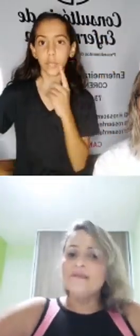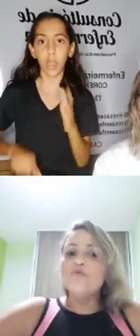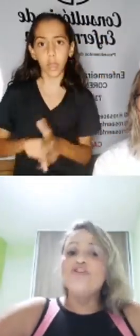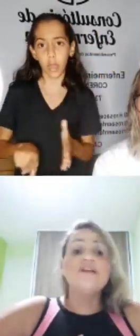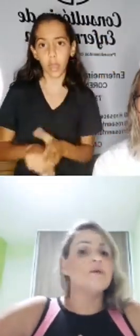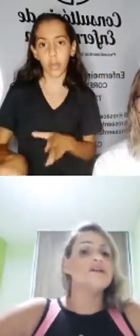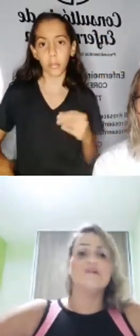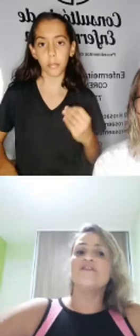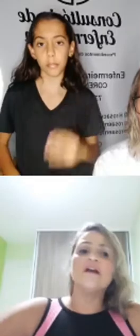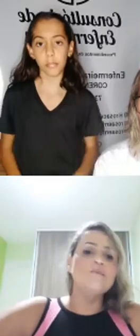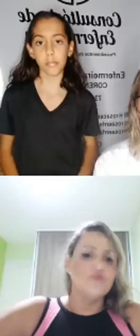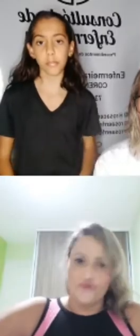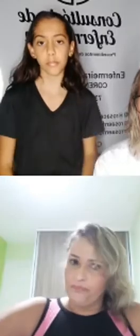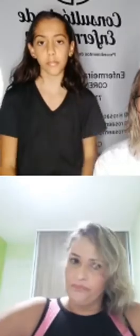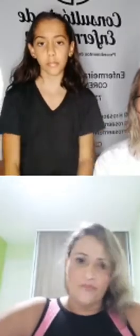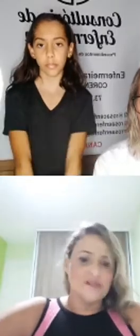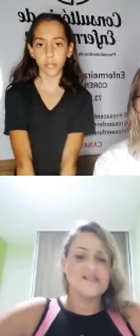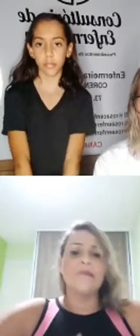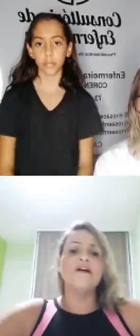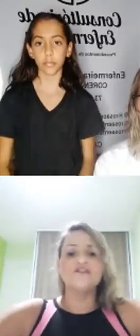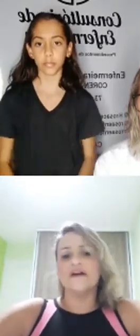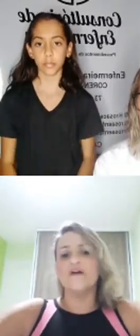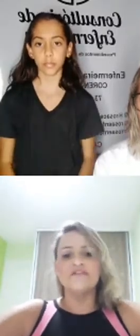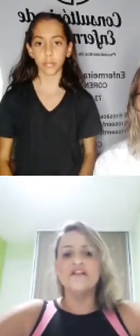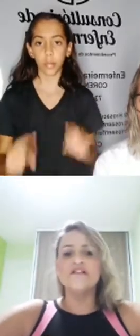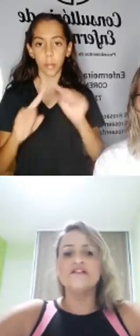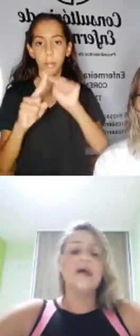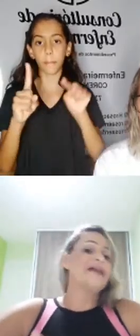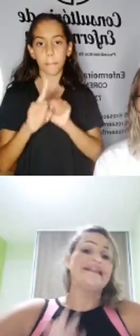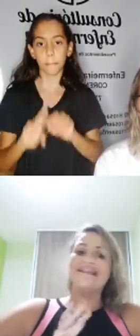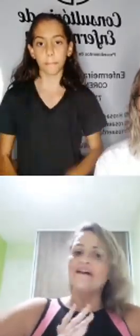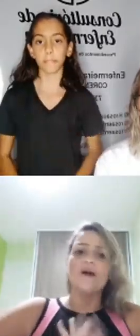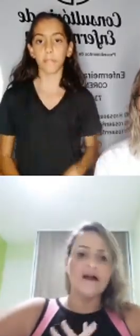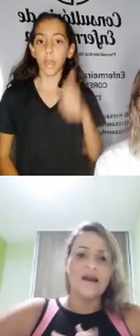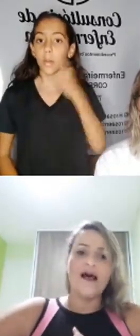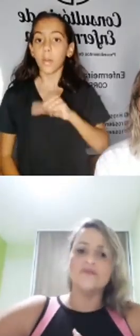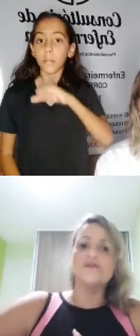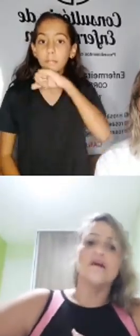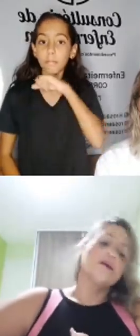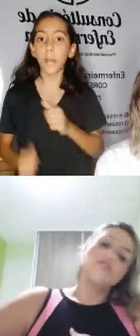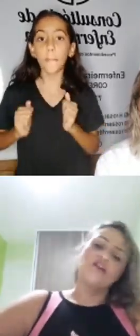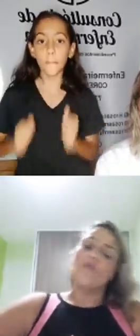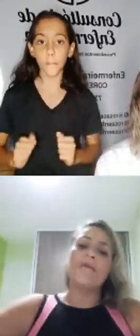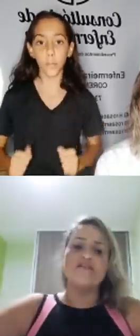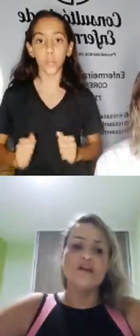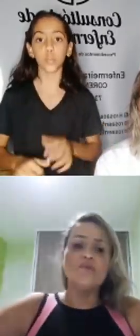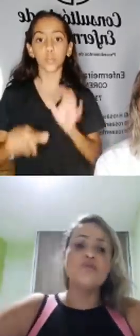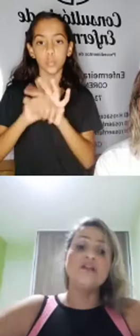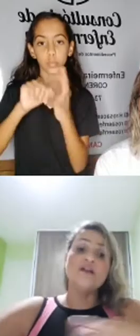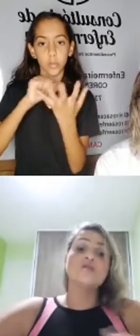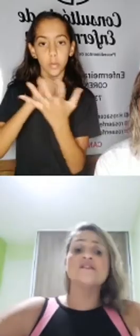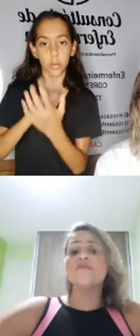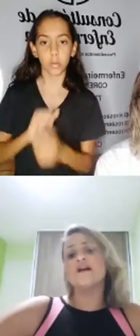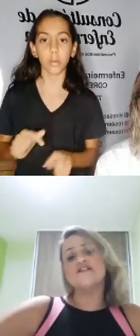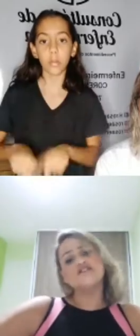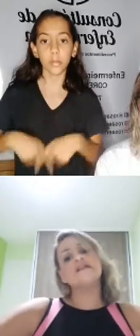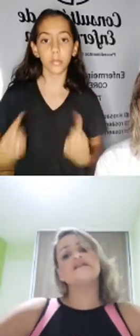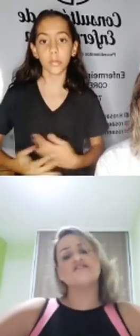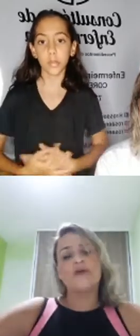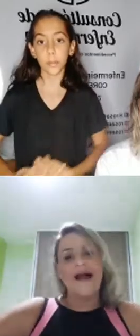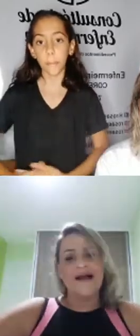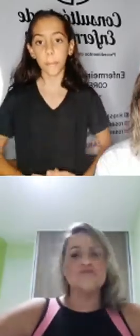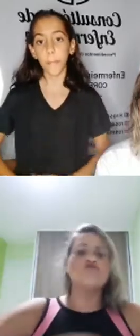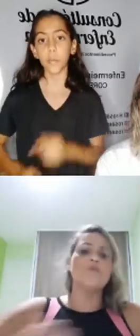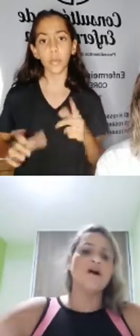ficar imune, não, ele não fica imune. Se a mãe tiver Covid, não há relatos de que o bebê fique imune, inclusive porque a gente tem